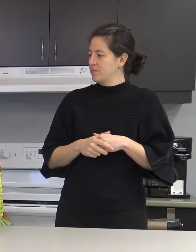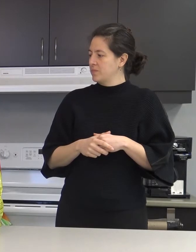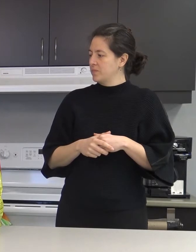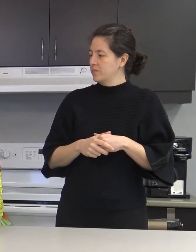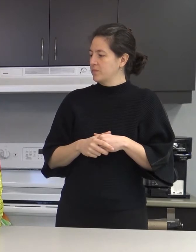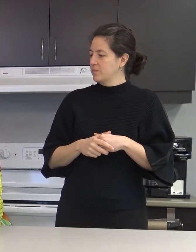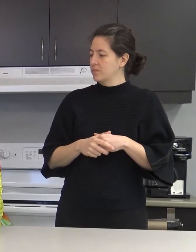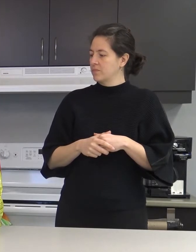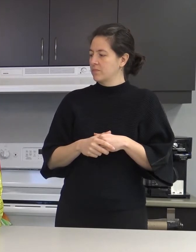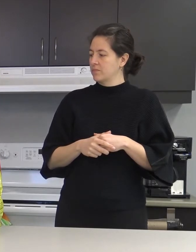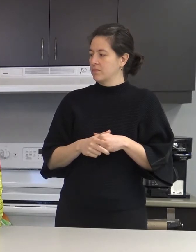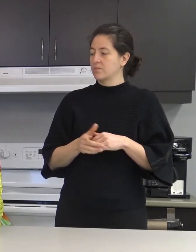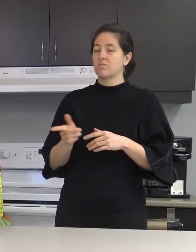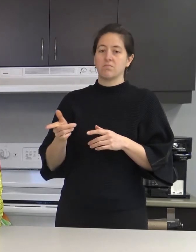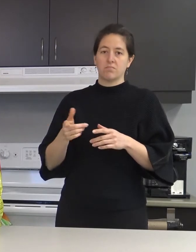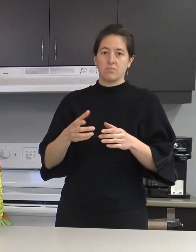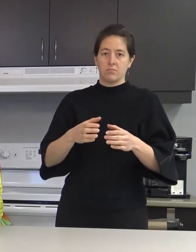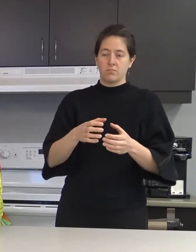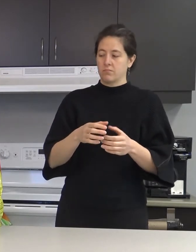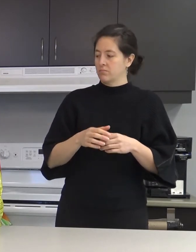Et encore une fois,